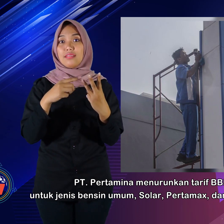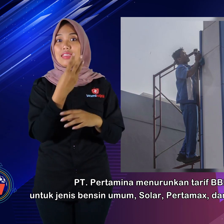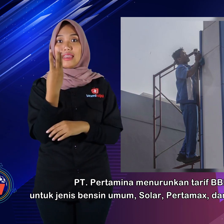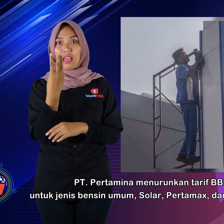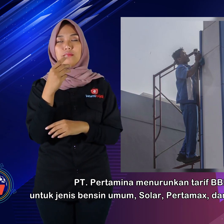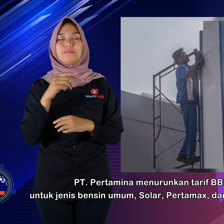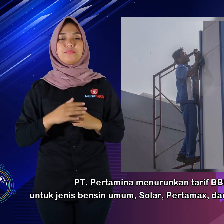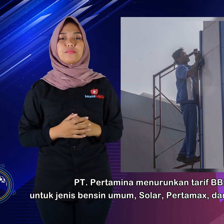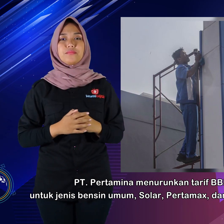dan Dex Series.